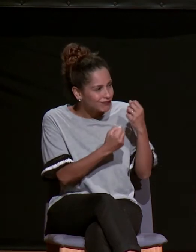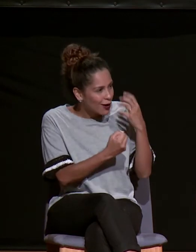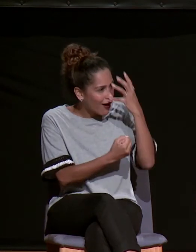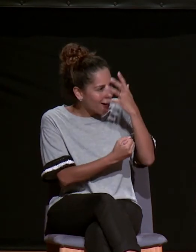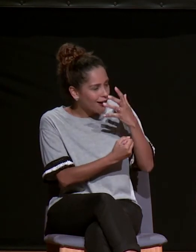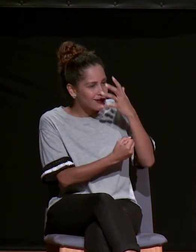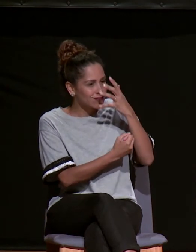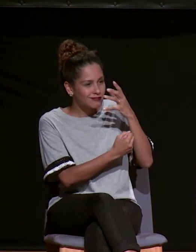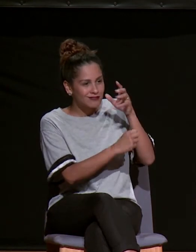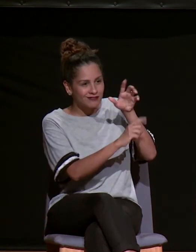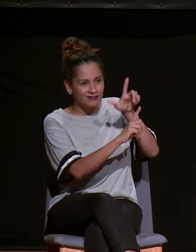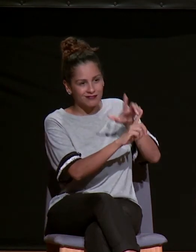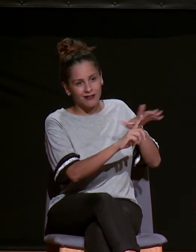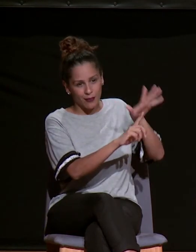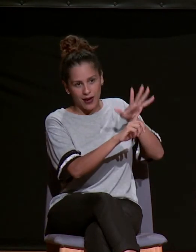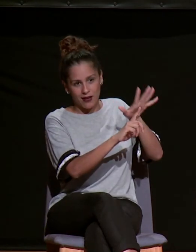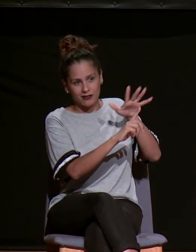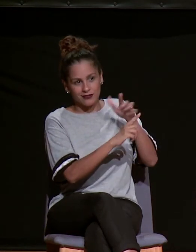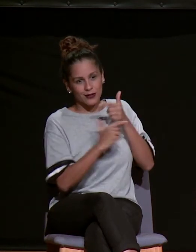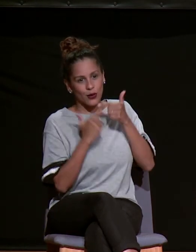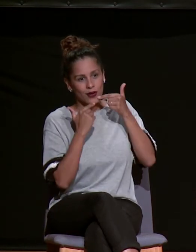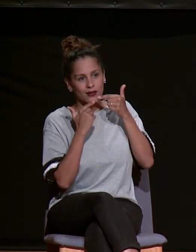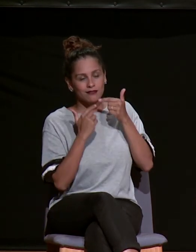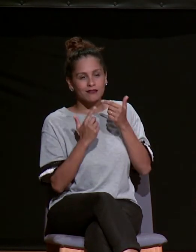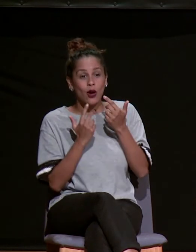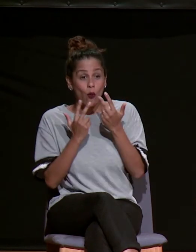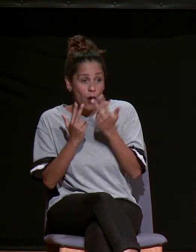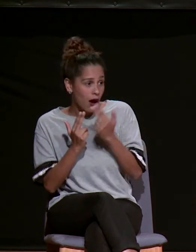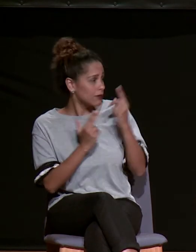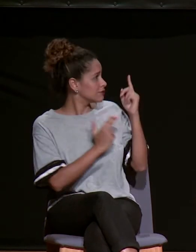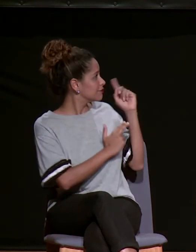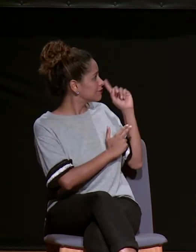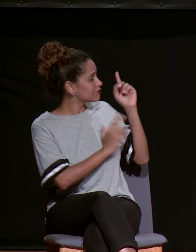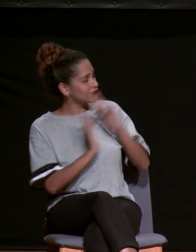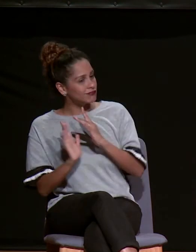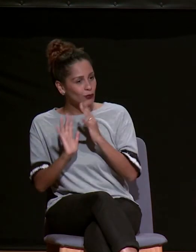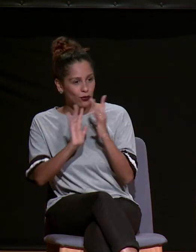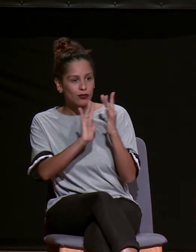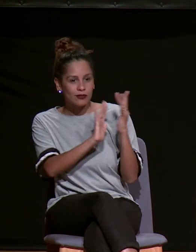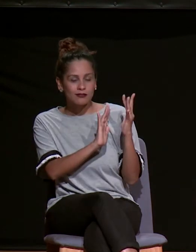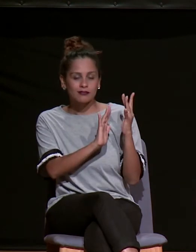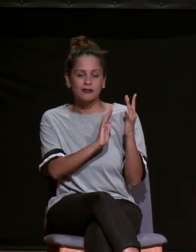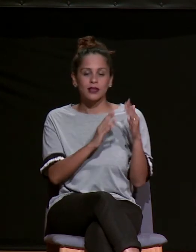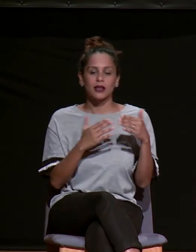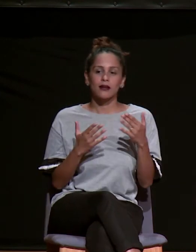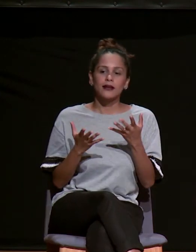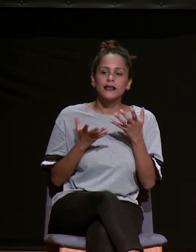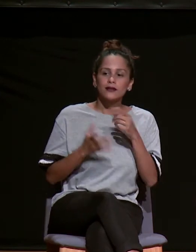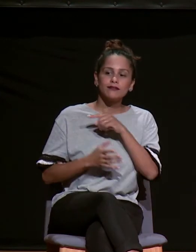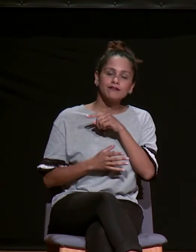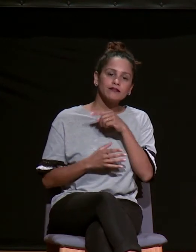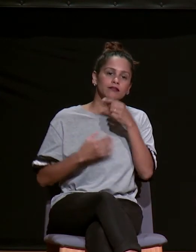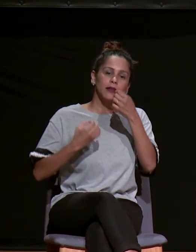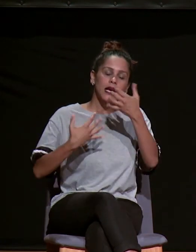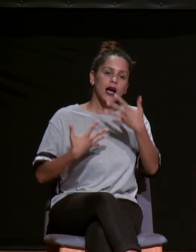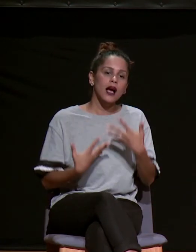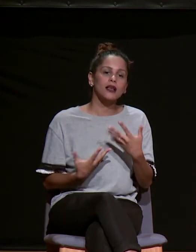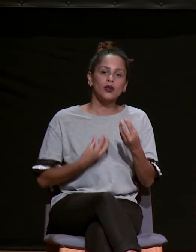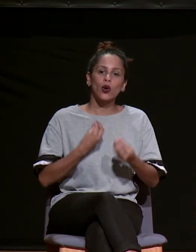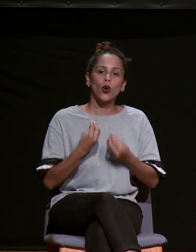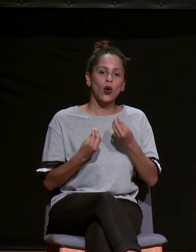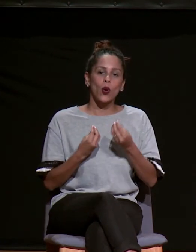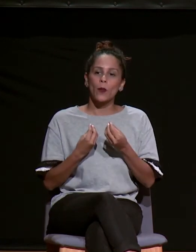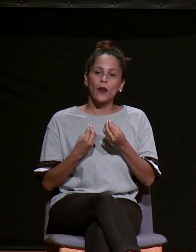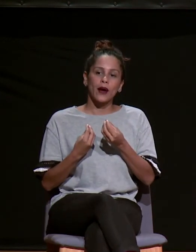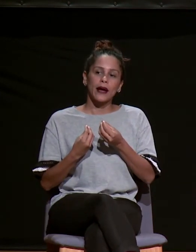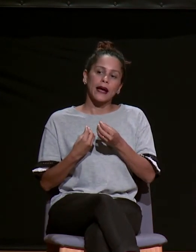menos, a exibição das imagens. E eu queria que você falasse um pouco, se você tem esse relato de experiência, de momentos em sala de aula, onde